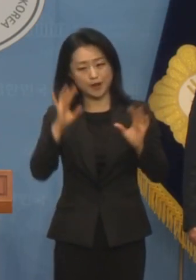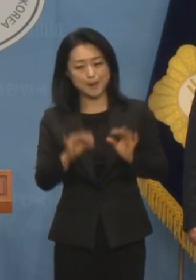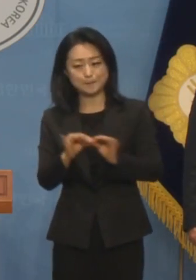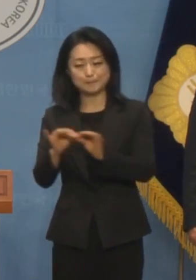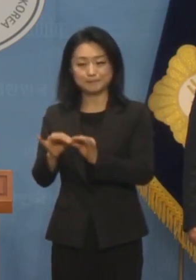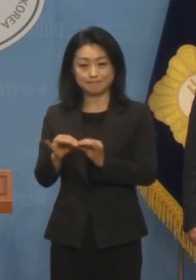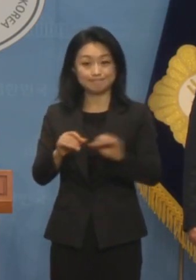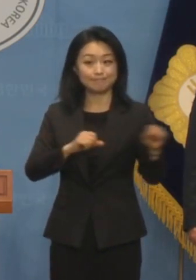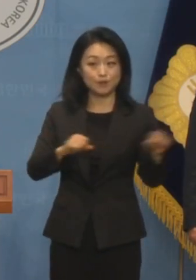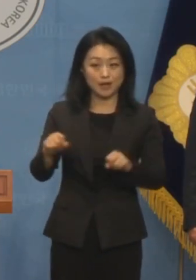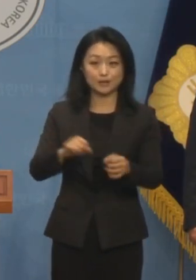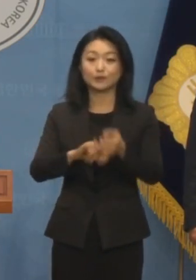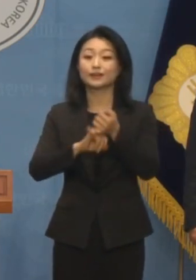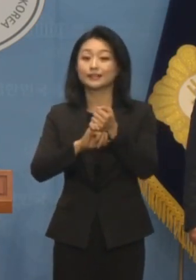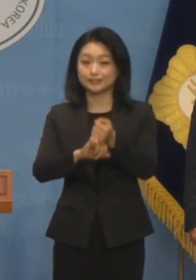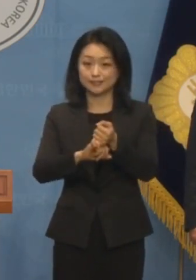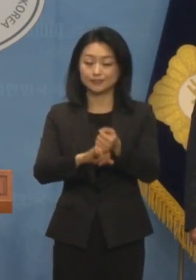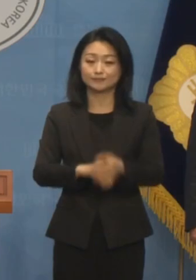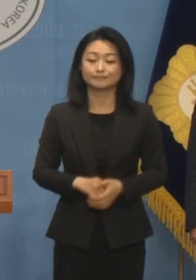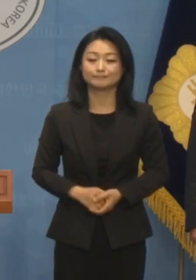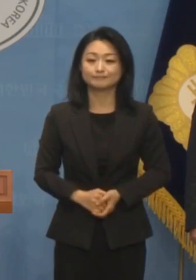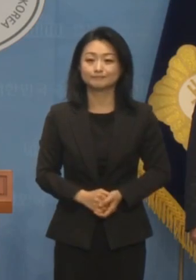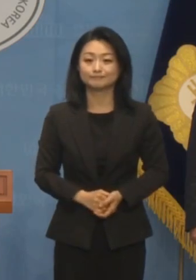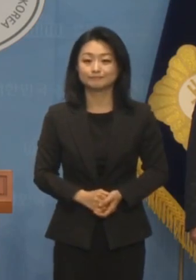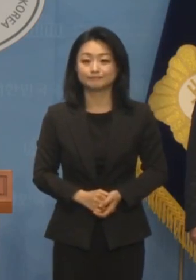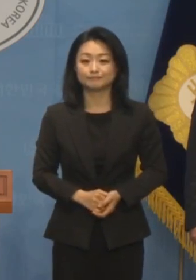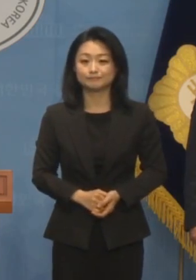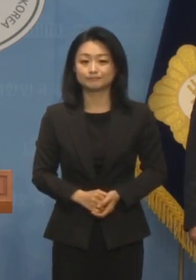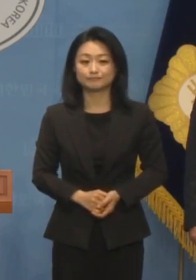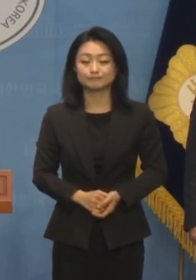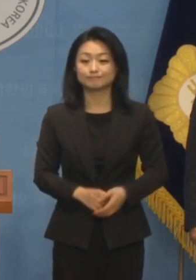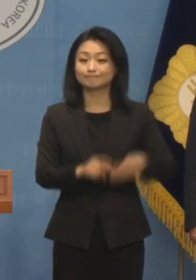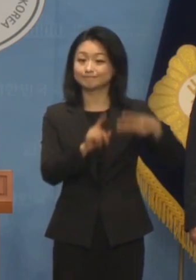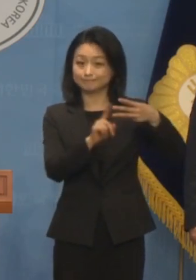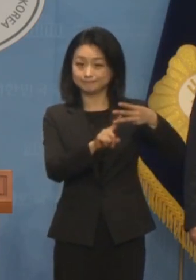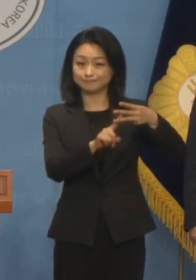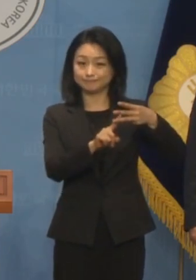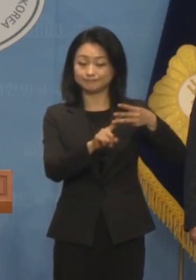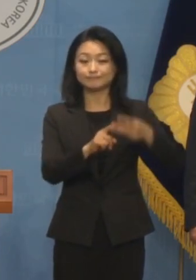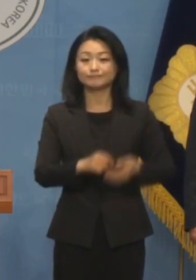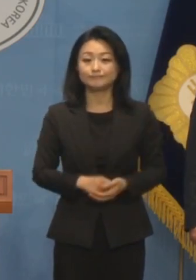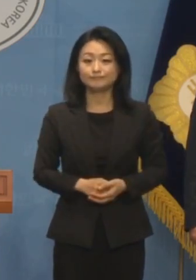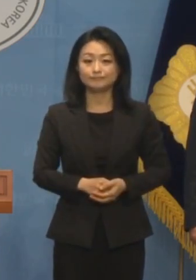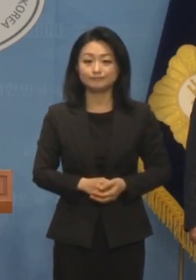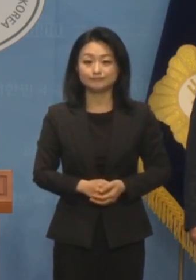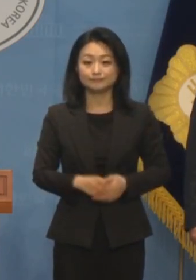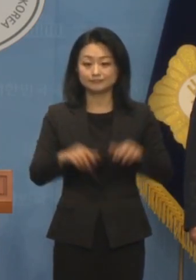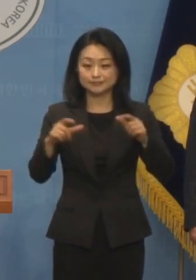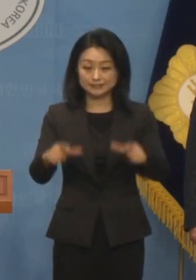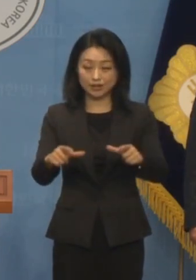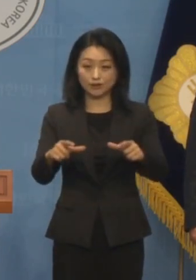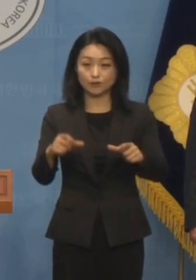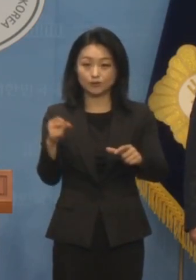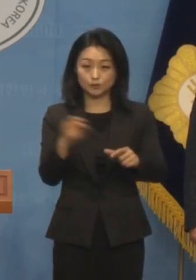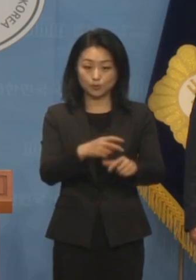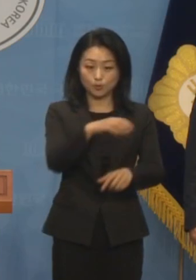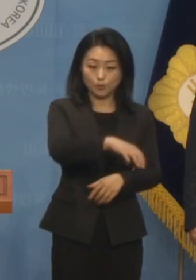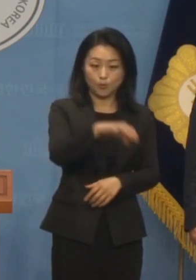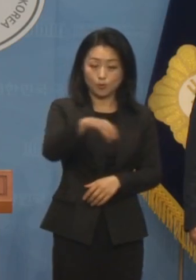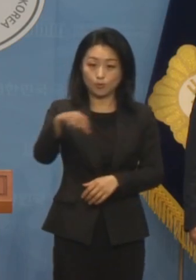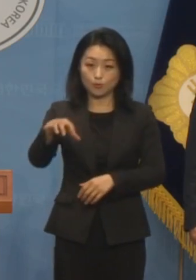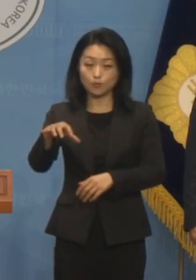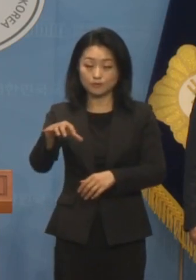일에도 더욱 노력하겠습니다. 셋째, 기본소득당을 현장과 지역 중심의 전국